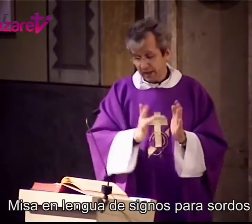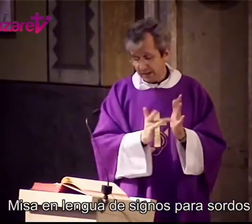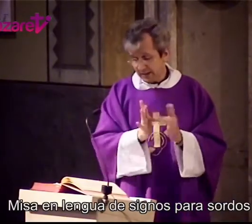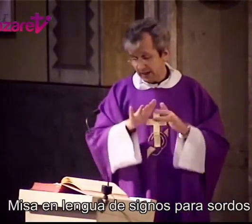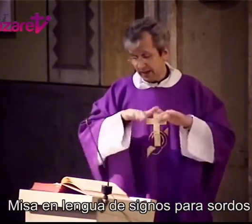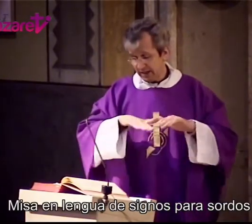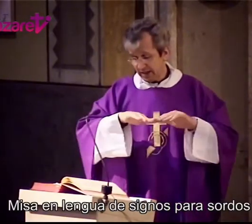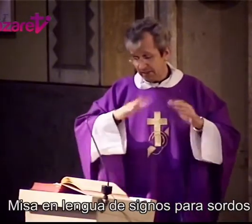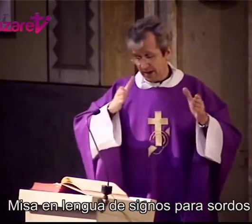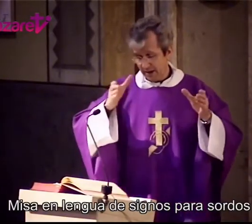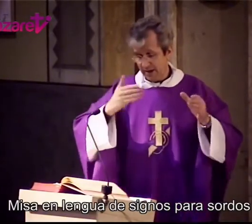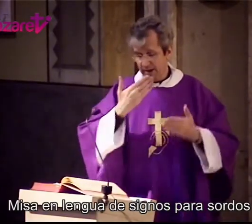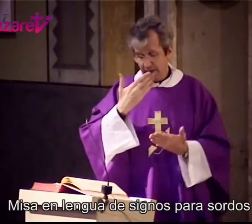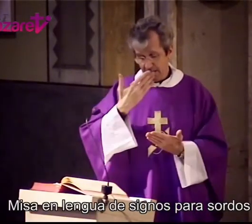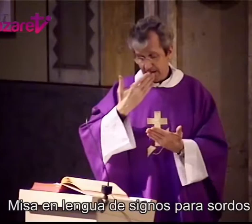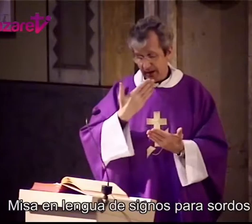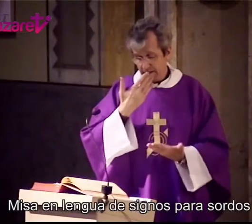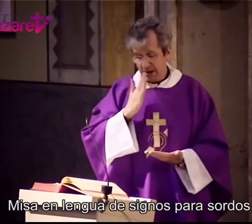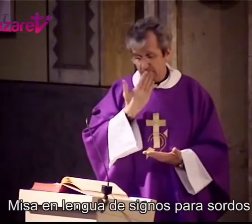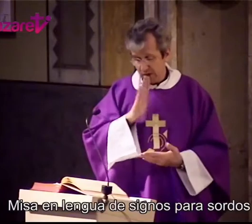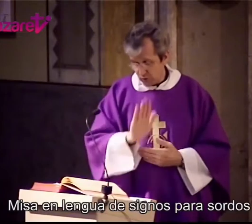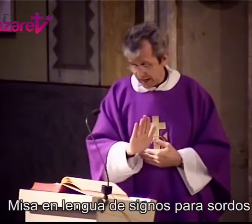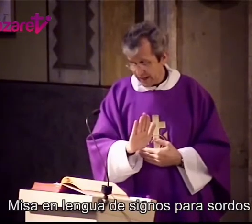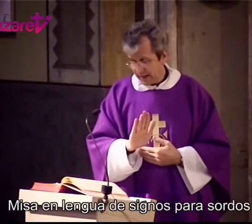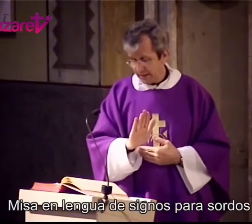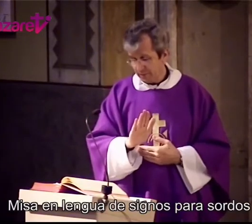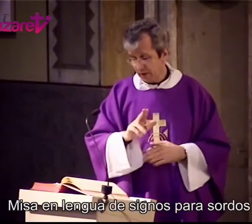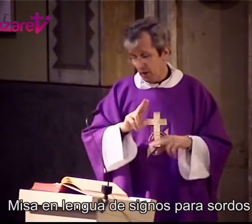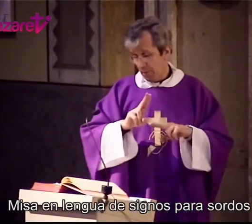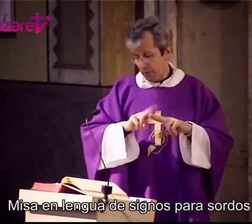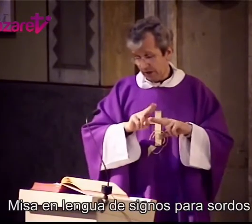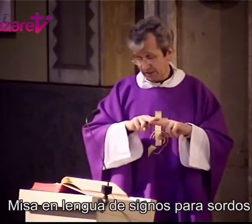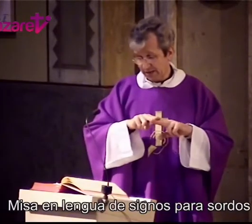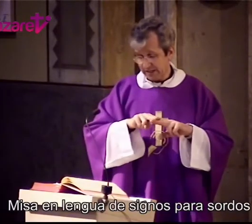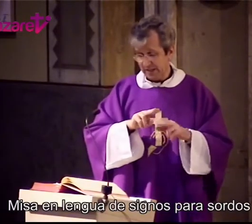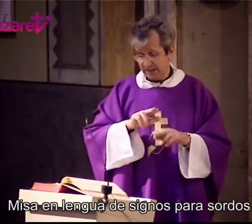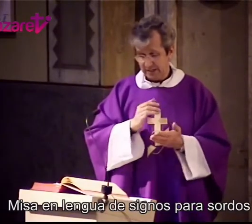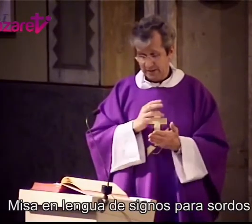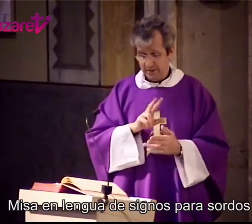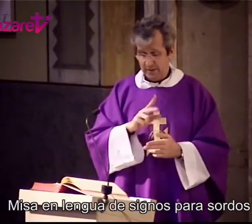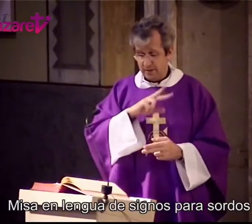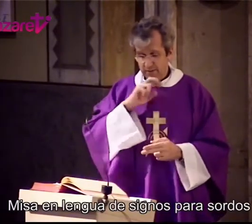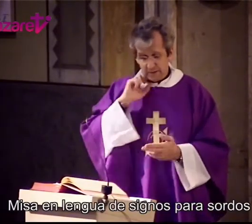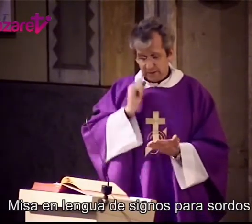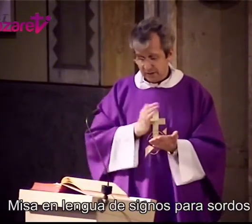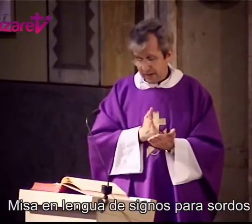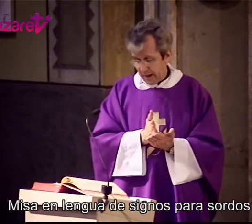Mientras estaba en Jerusalén por las fiestas de la